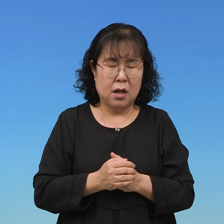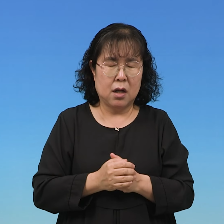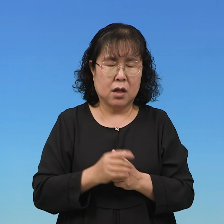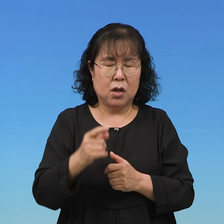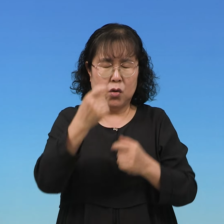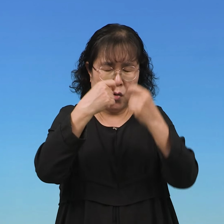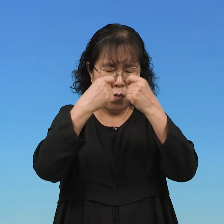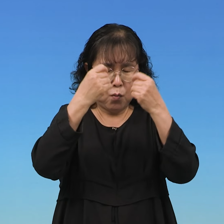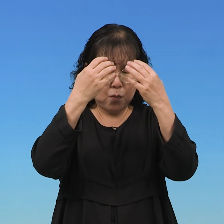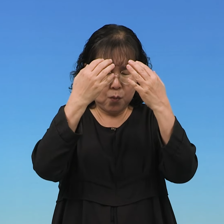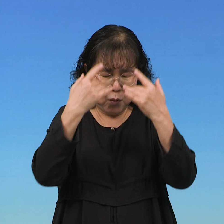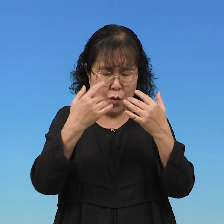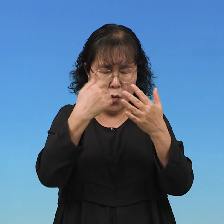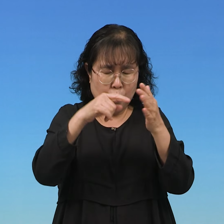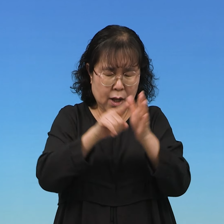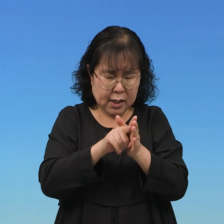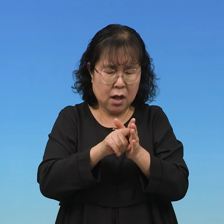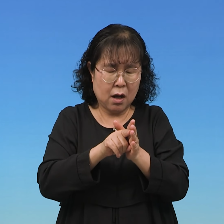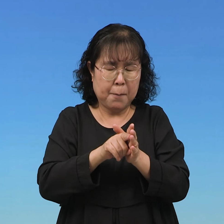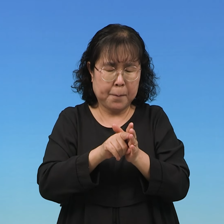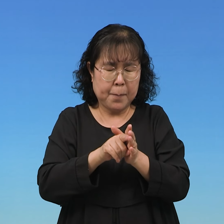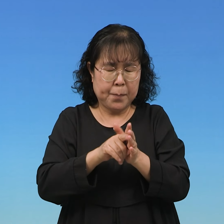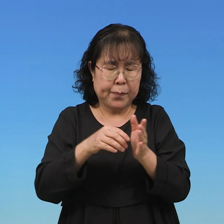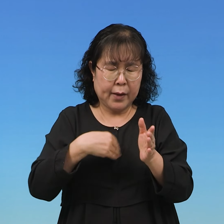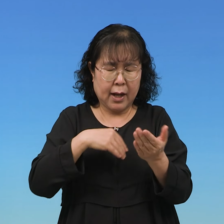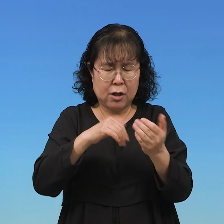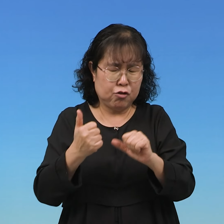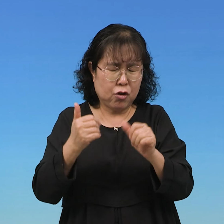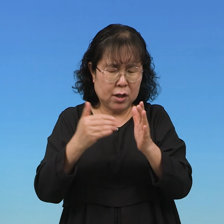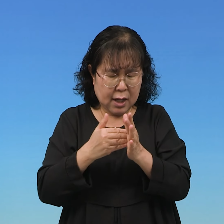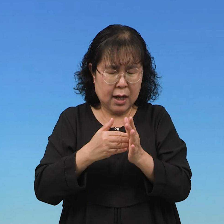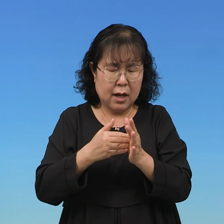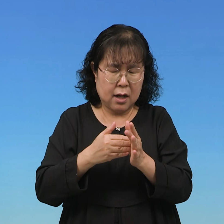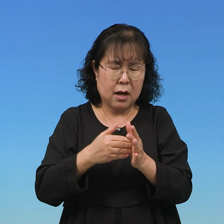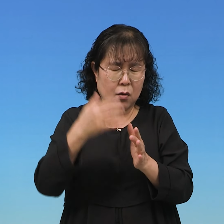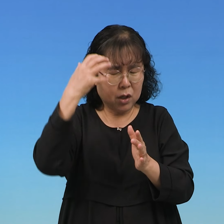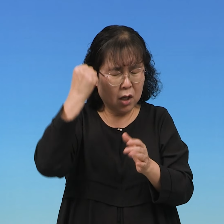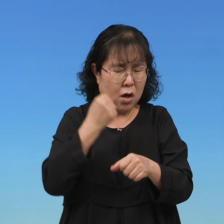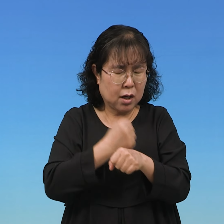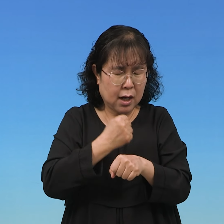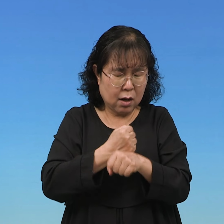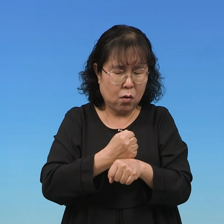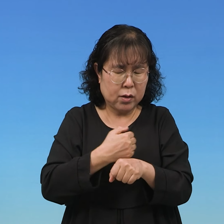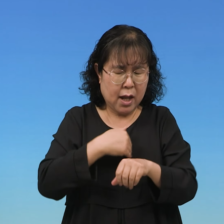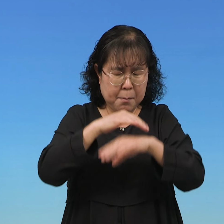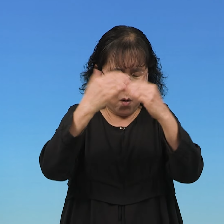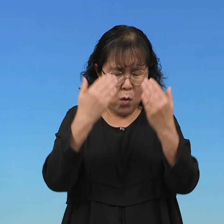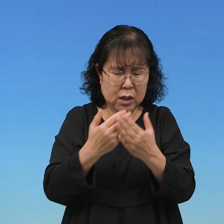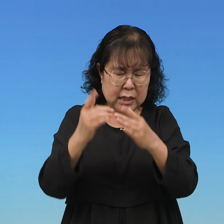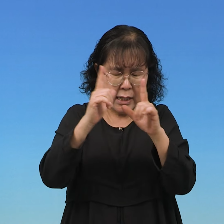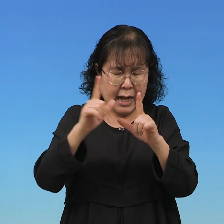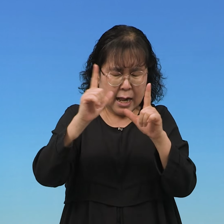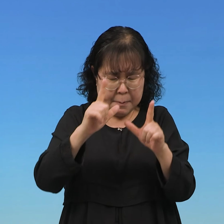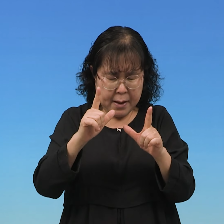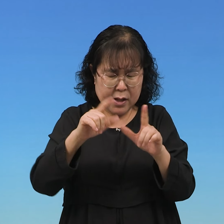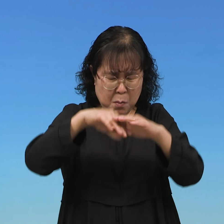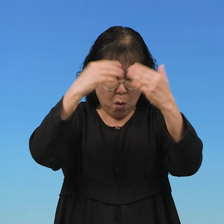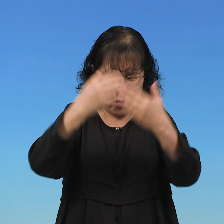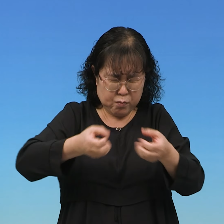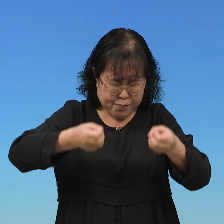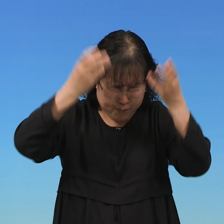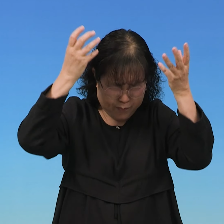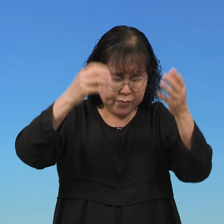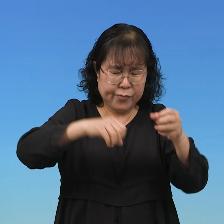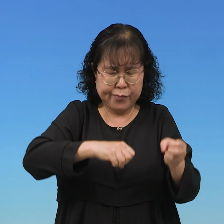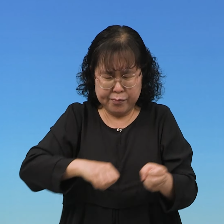그 눈물을 위하여 내가 죽었노라. 우리 삶 가운데 다 떨쳐버리고 한번 이렇게